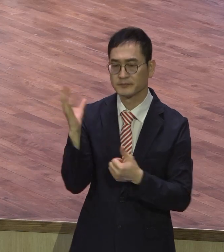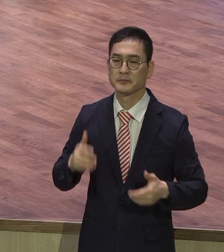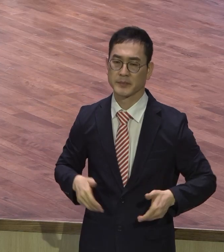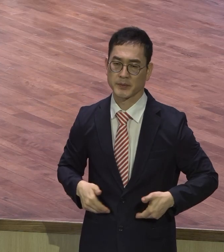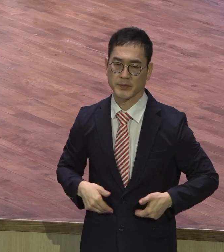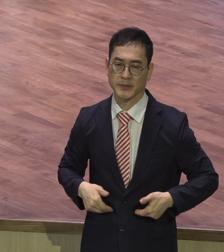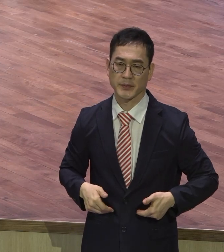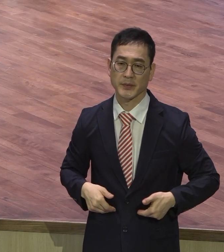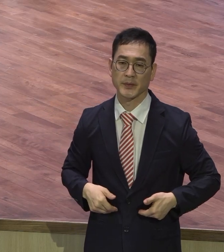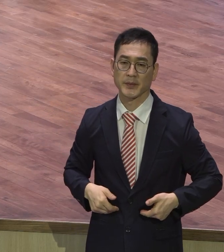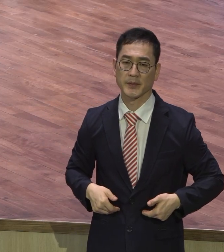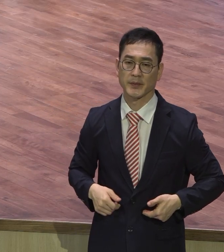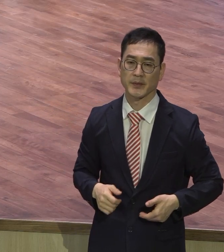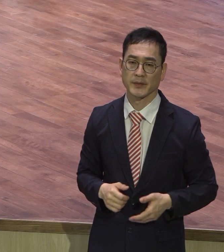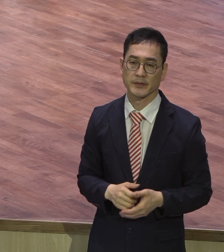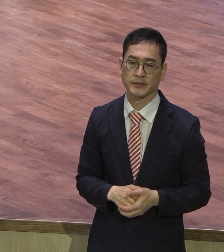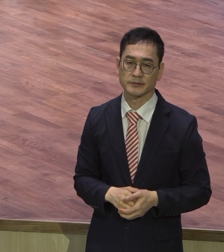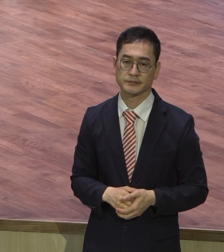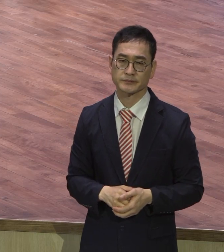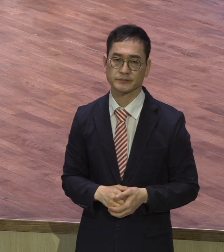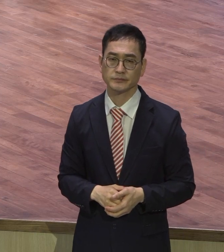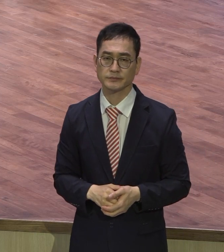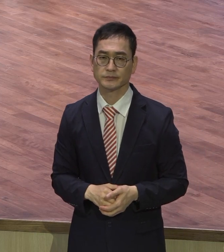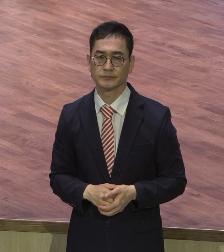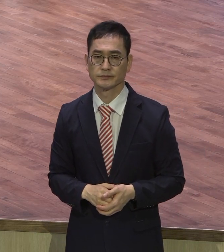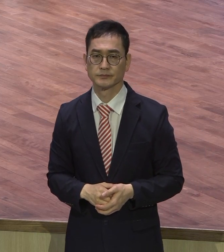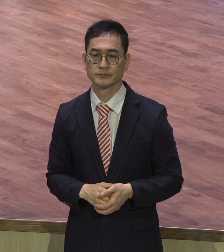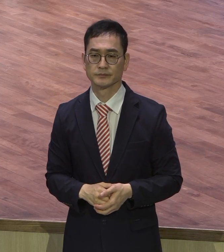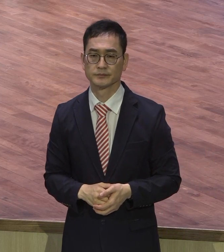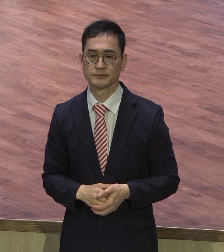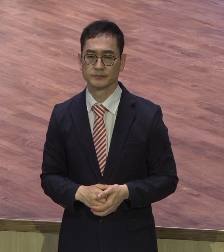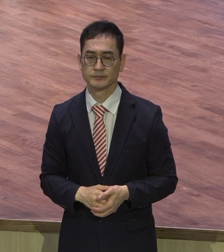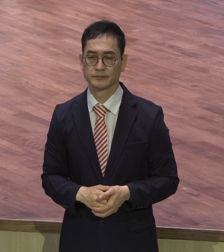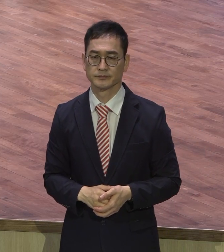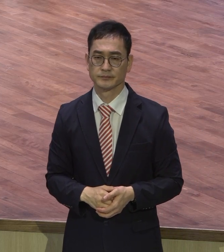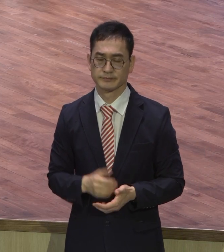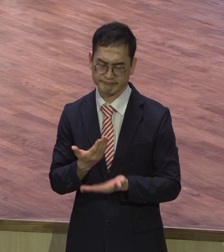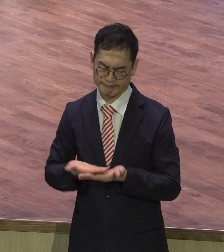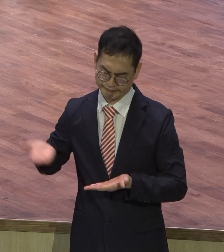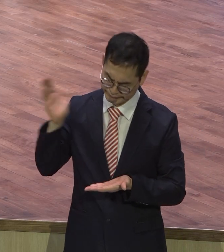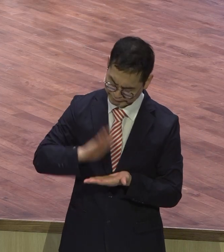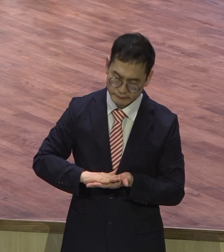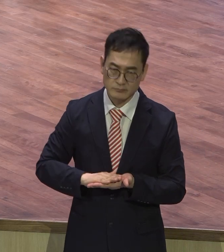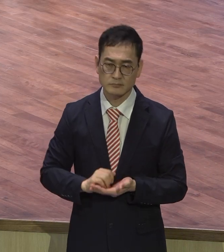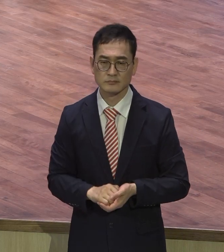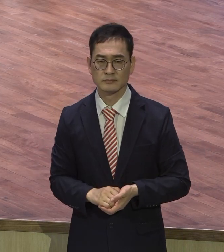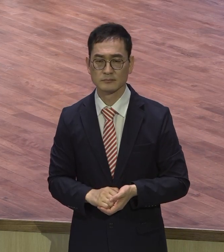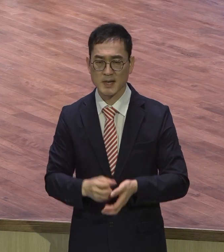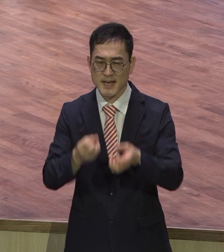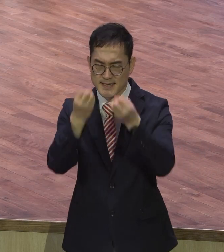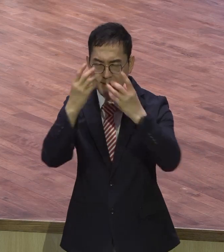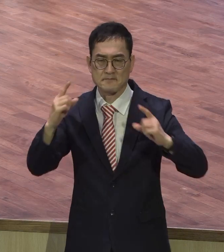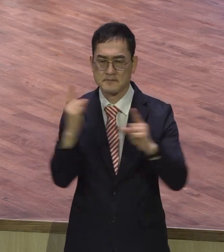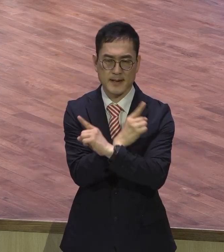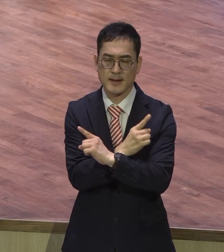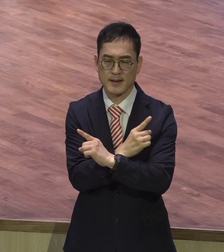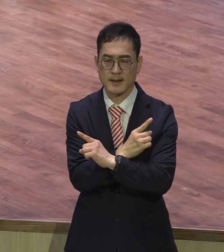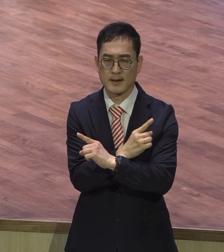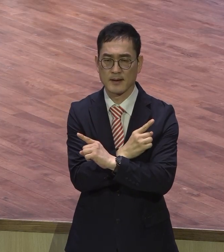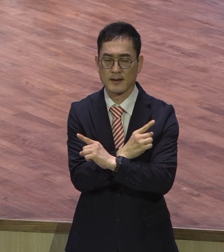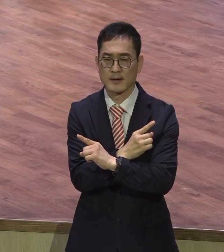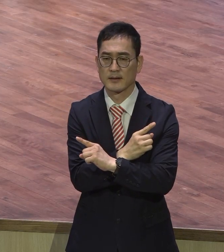자기 장로교는 개혁주의예요. 리폼드 철제. 폼 바꾸라. 매일매일 바꾸라. 매일매일 성경대로 돌아가라.